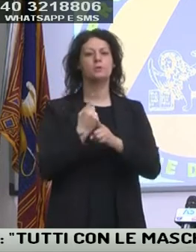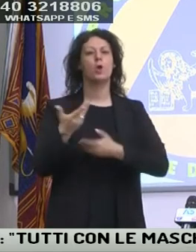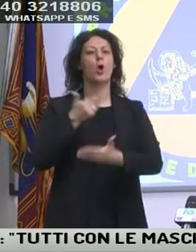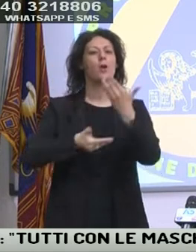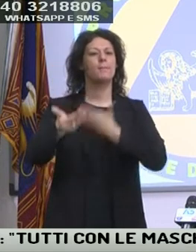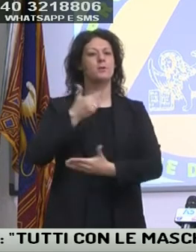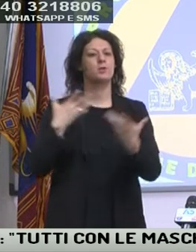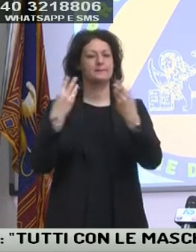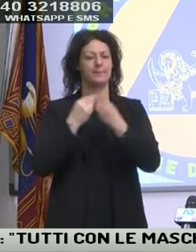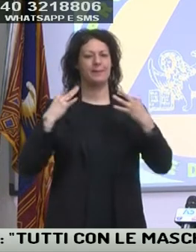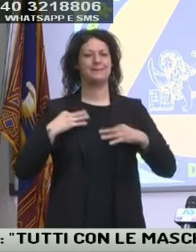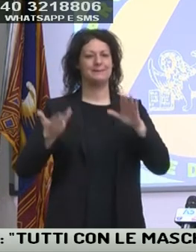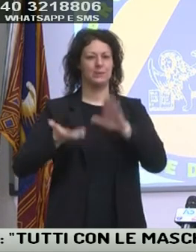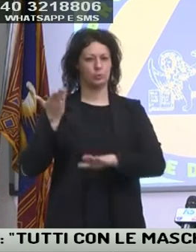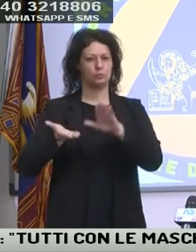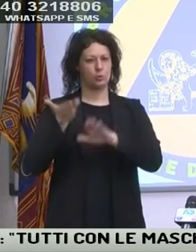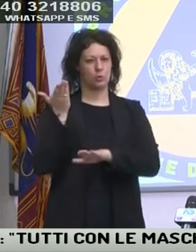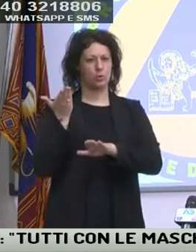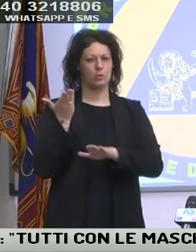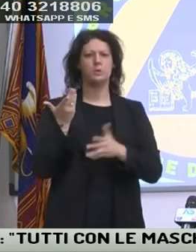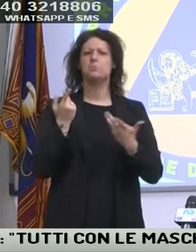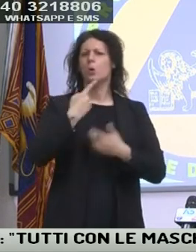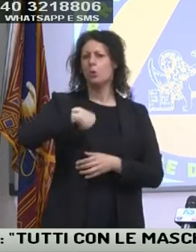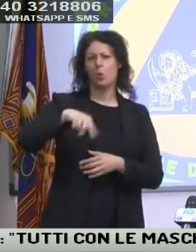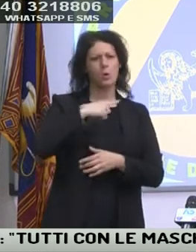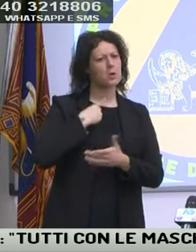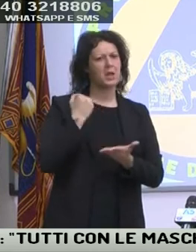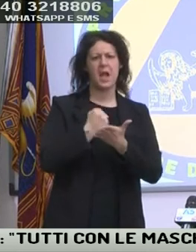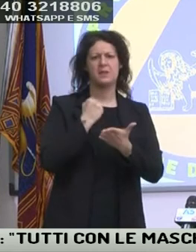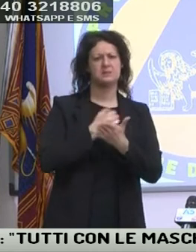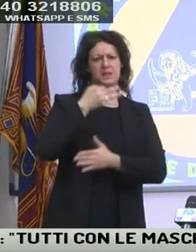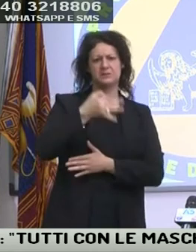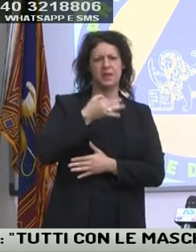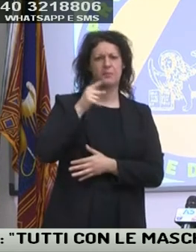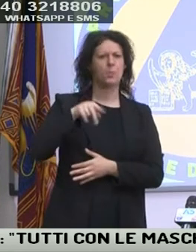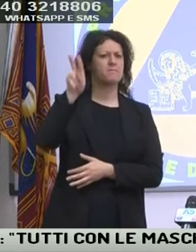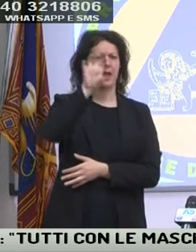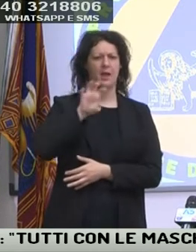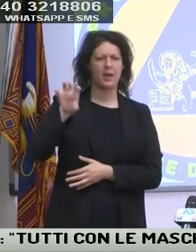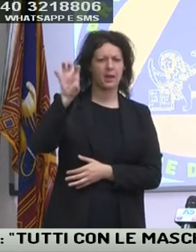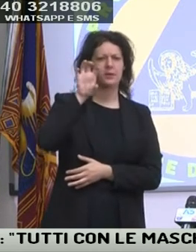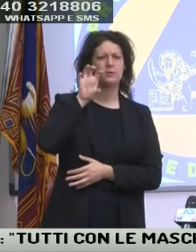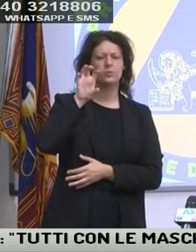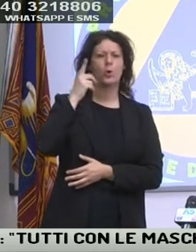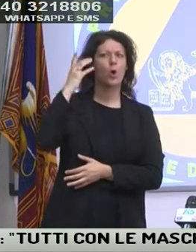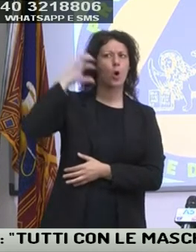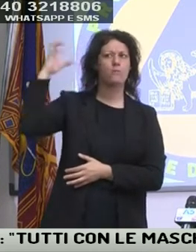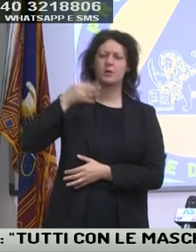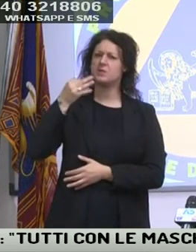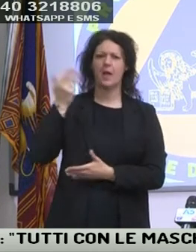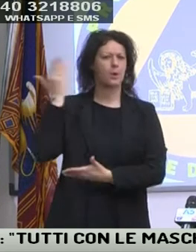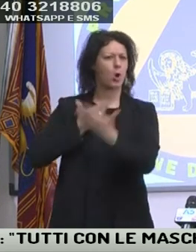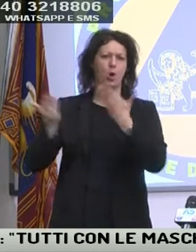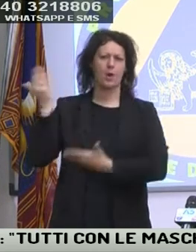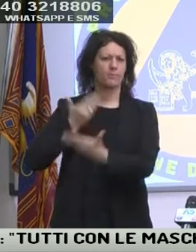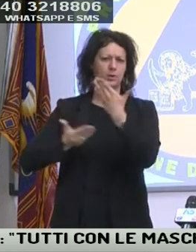collaborazione che noi abbiamo sempre garantito sia come governatori e in particolar modo dal Veneto nei confronti del governo, facendo